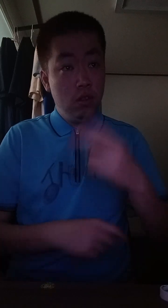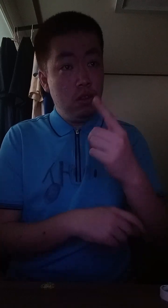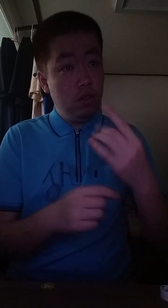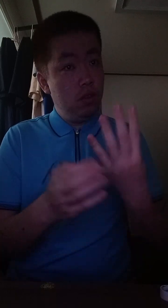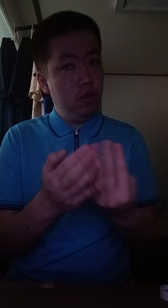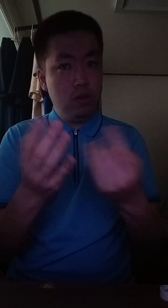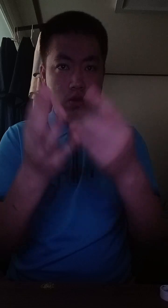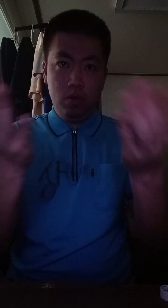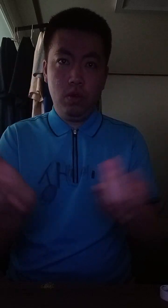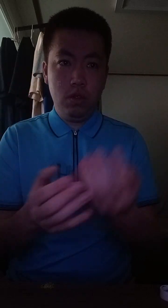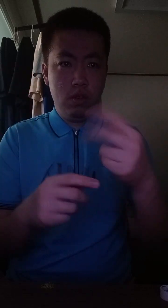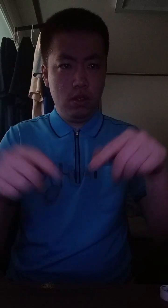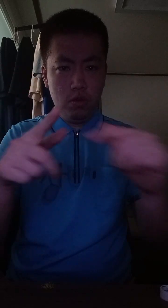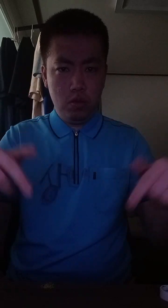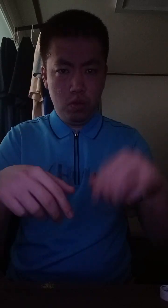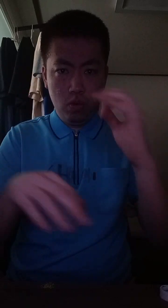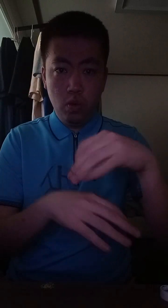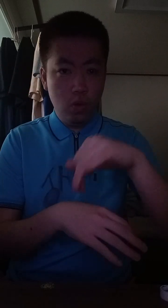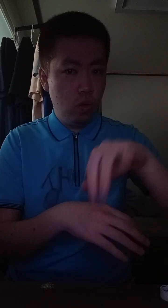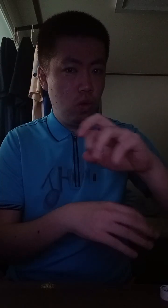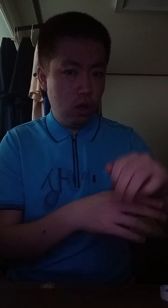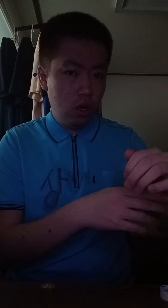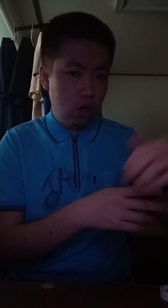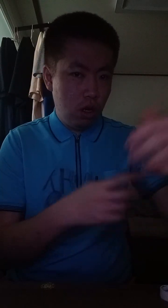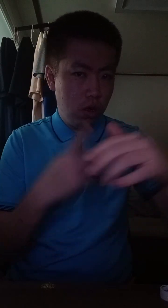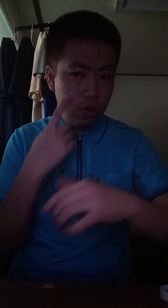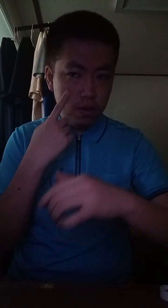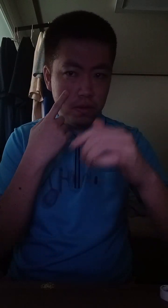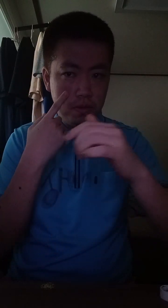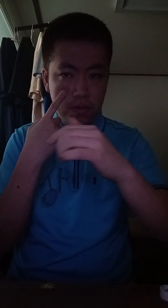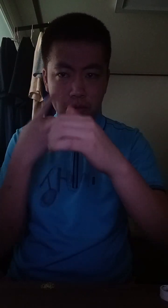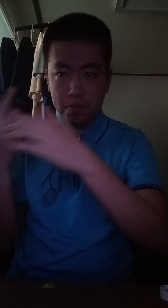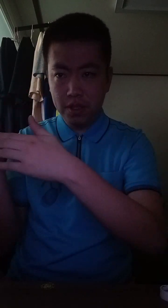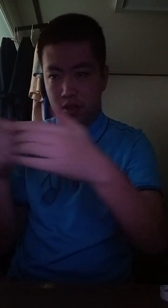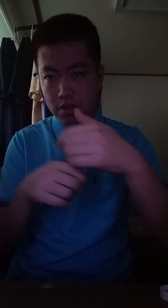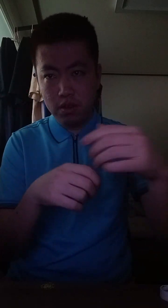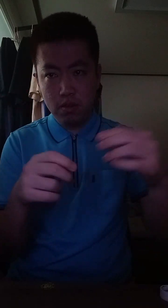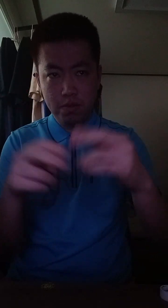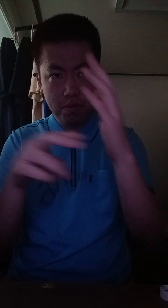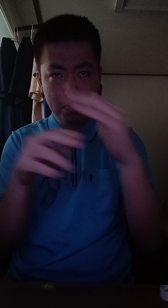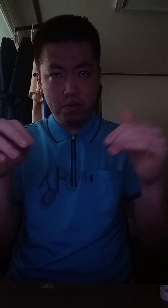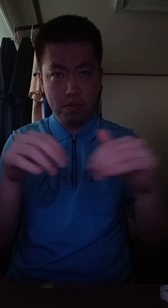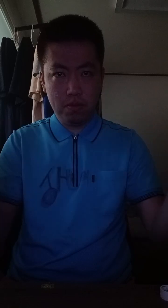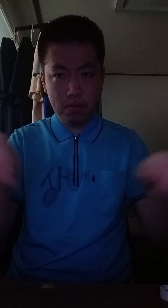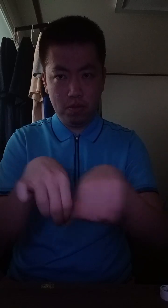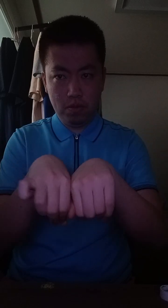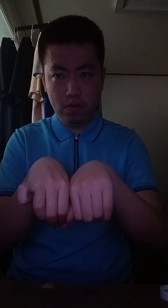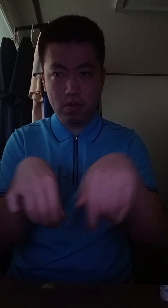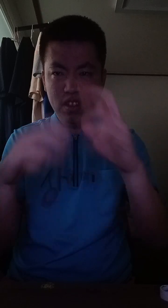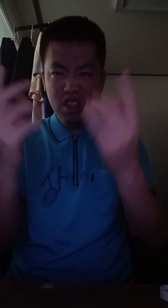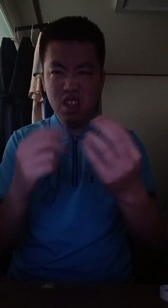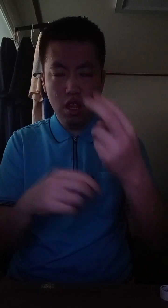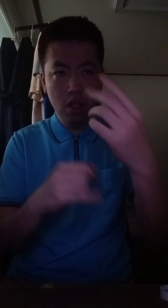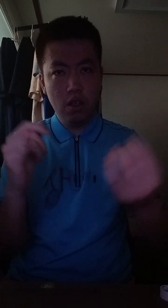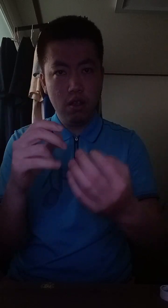14일 5호선 김포공항역에서 전동차가 승강장에 진입한 순간 안전발판과 부딪혀 8칸 중 6칸이